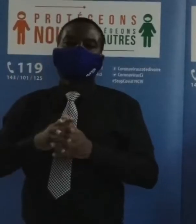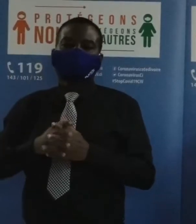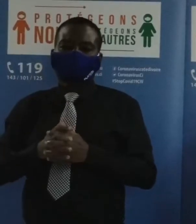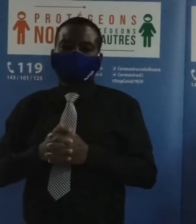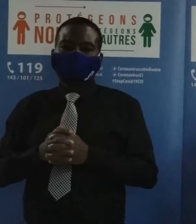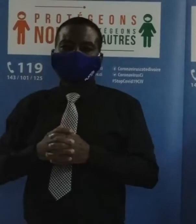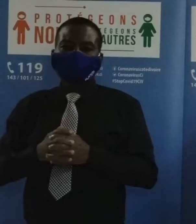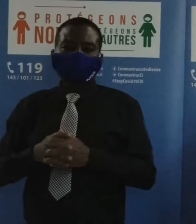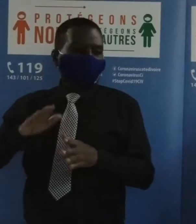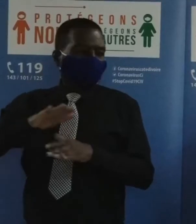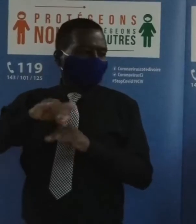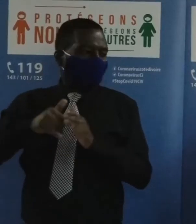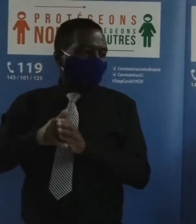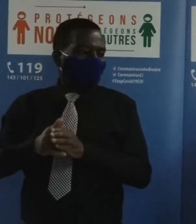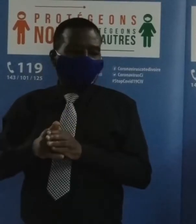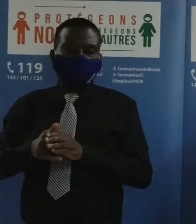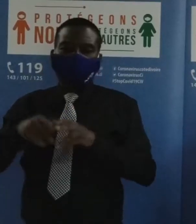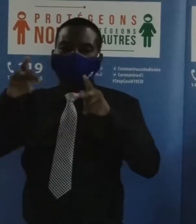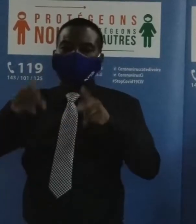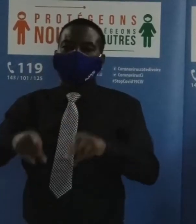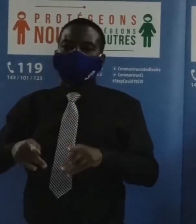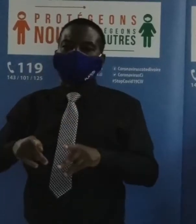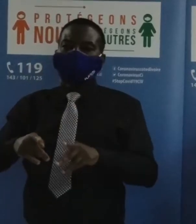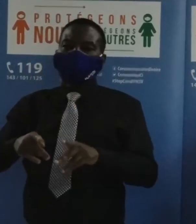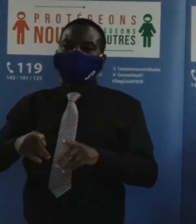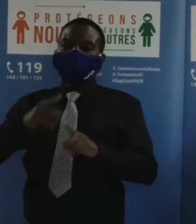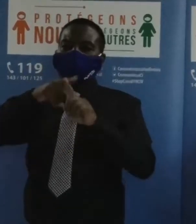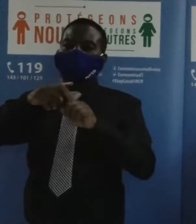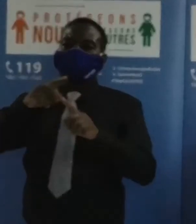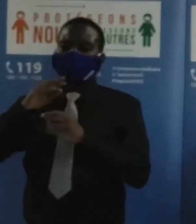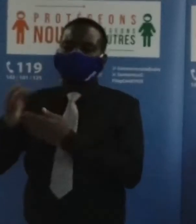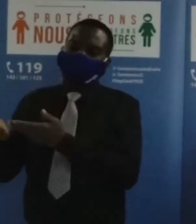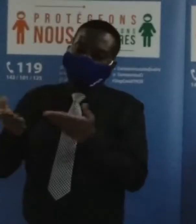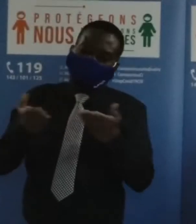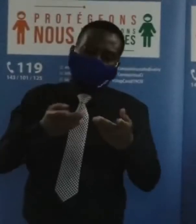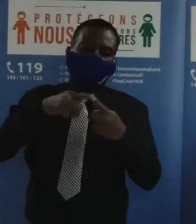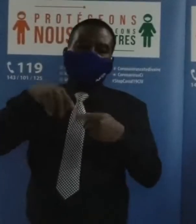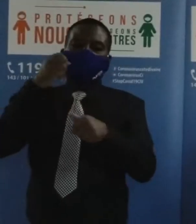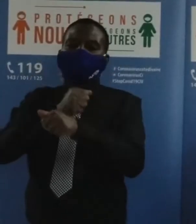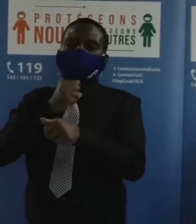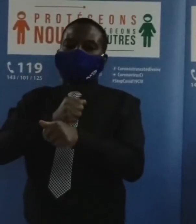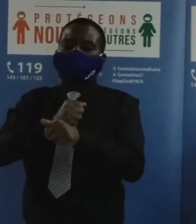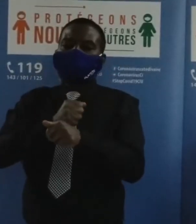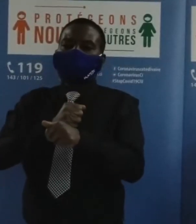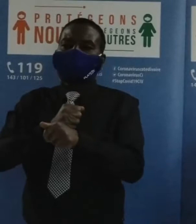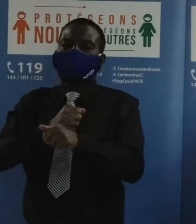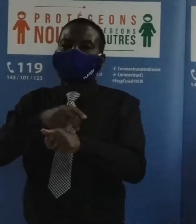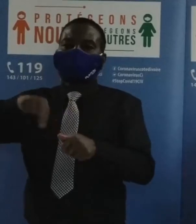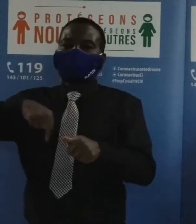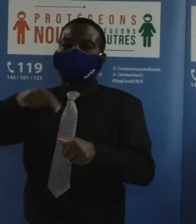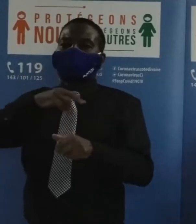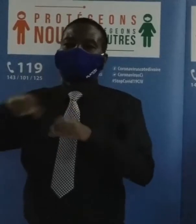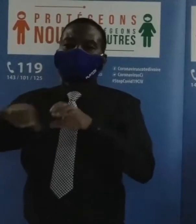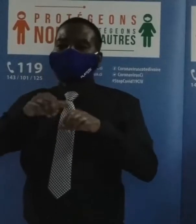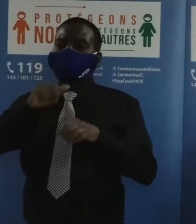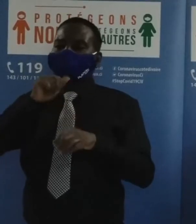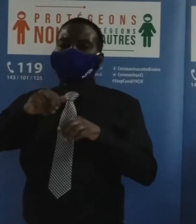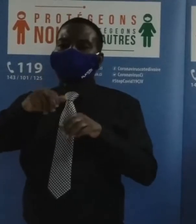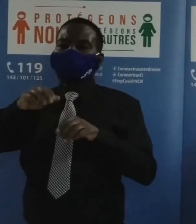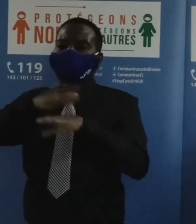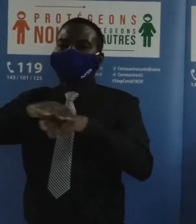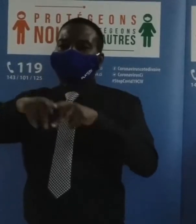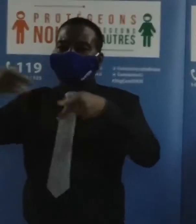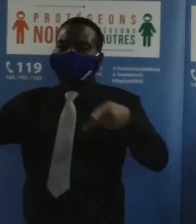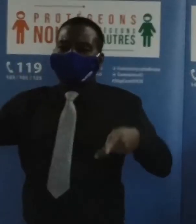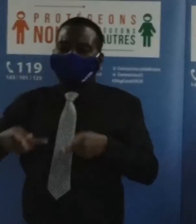tous les cas positifs ont été transférées à abidjan car nous ne traitons pas sur place